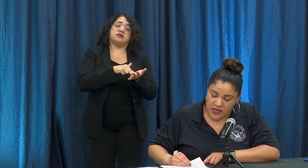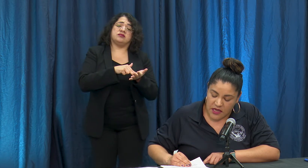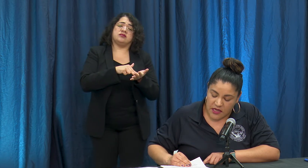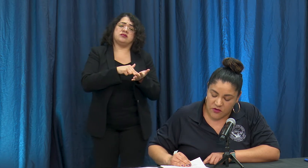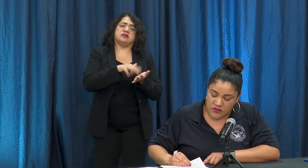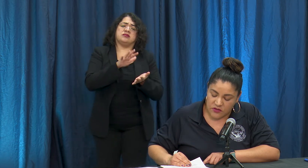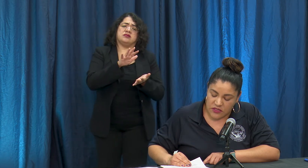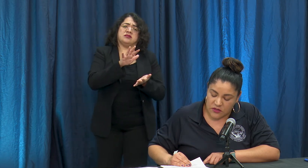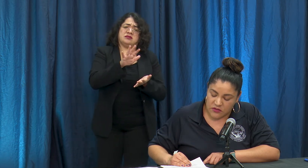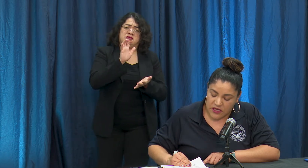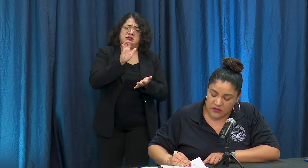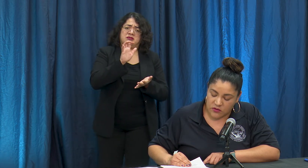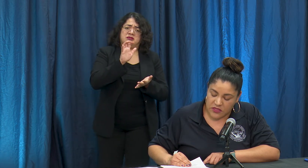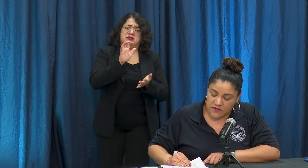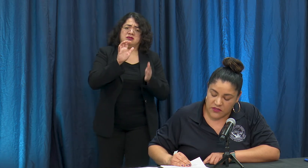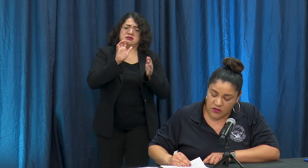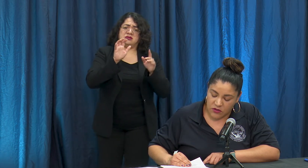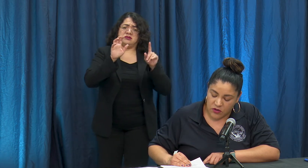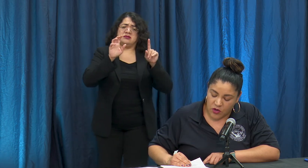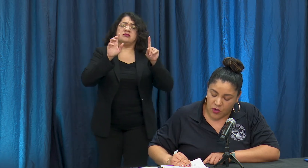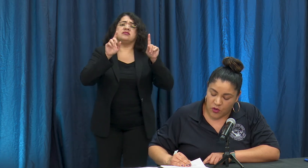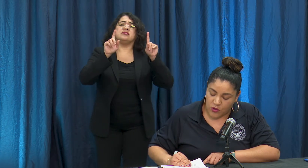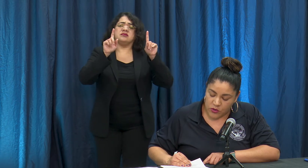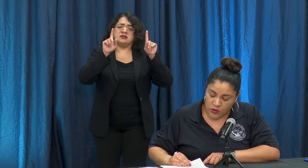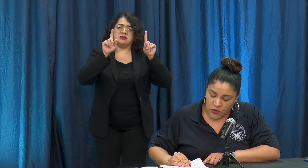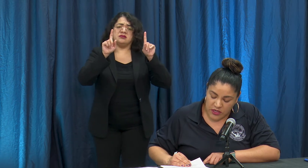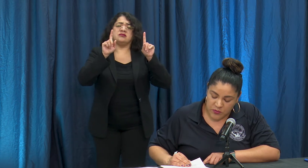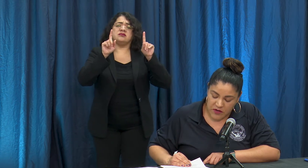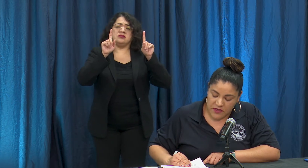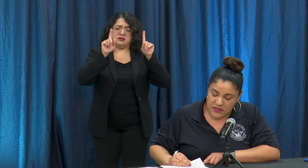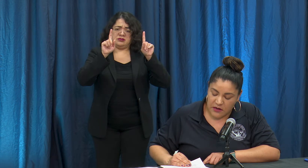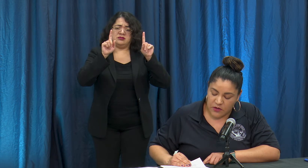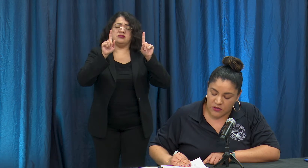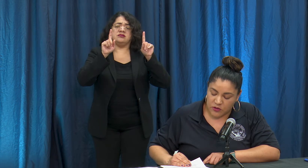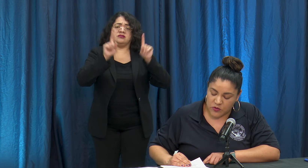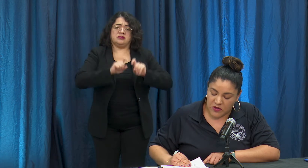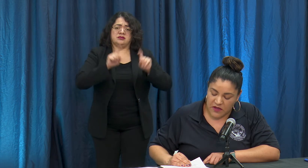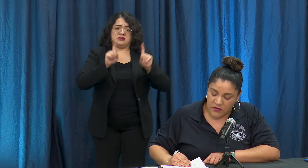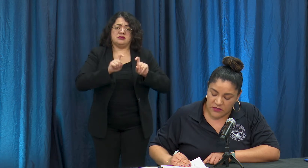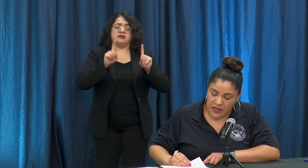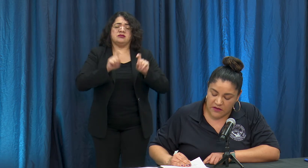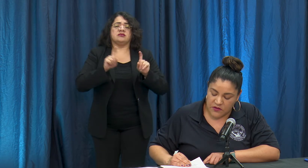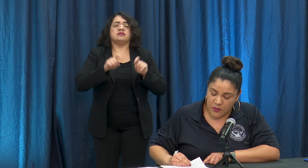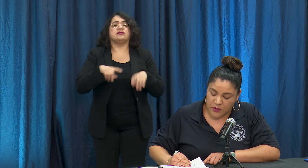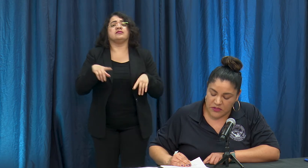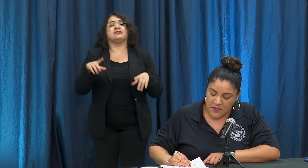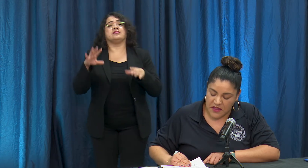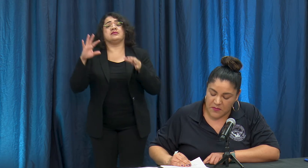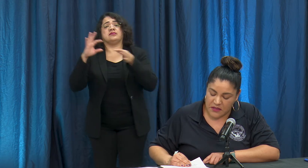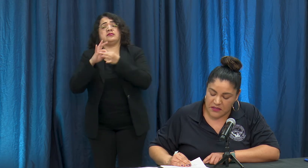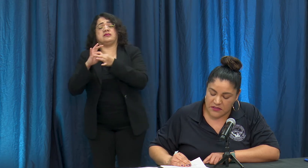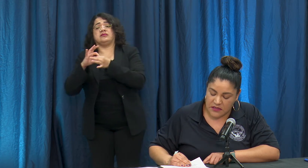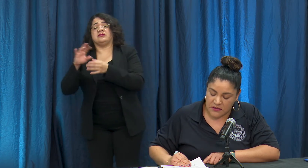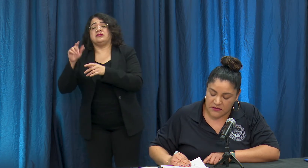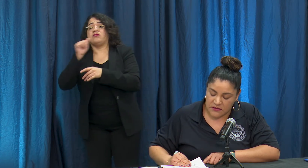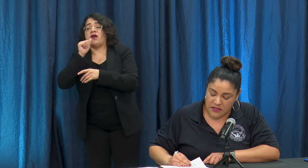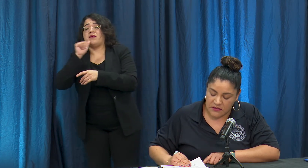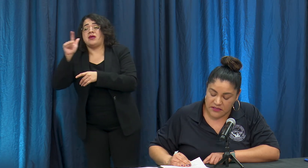hechas en nuestros sitios de autoservicio. Junto con las pruebas de laboratorios privados han habido